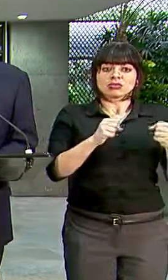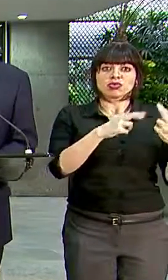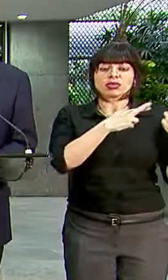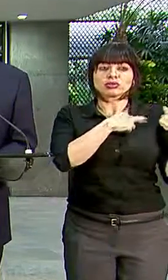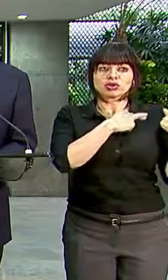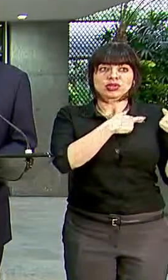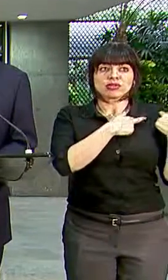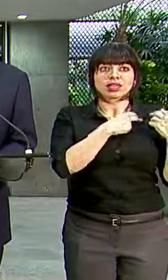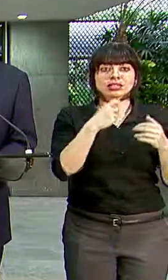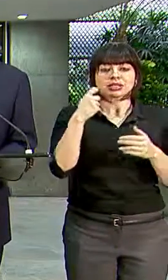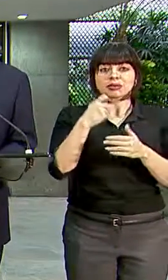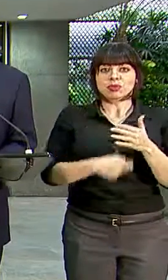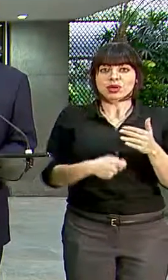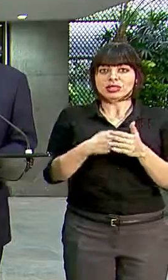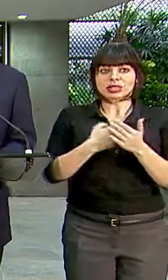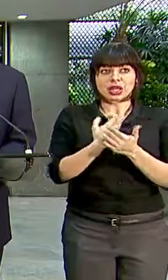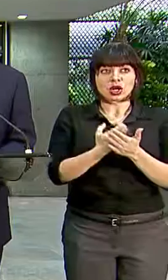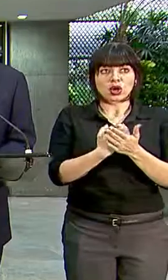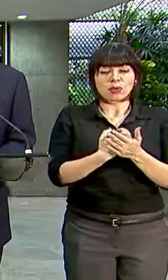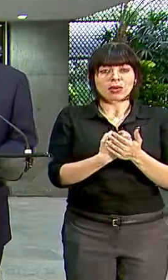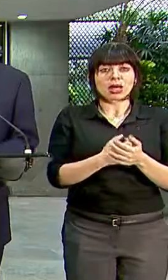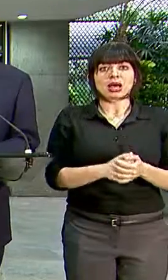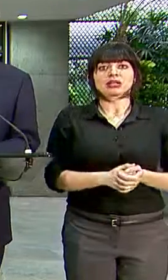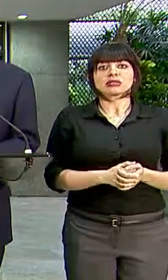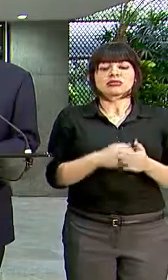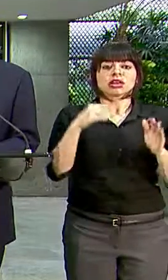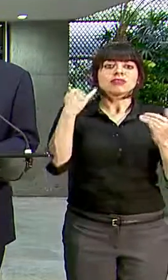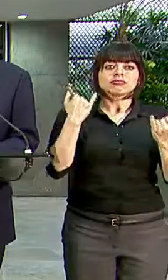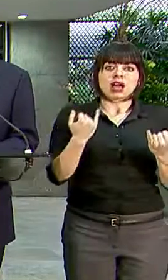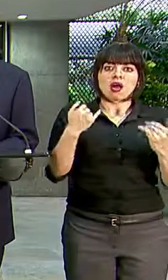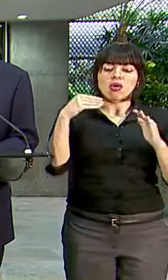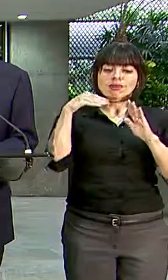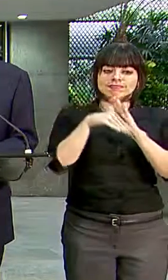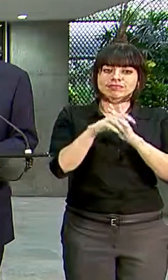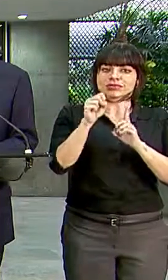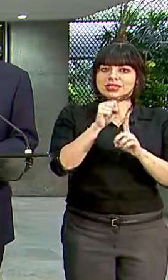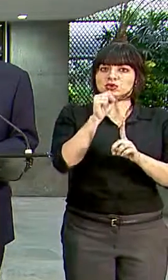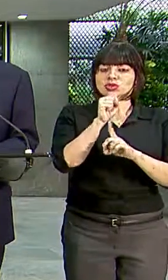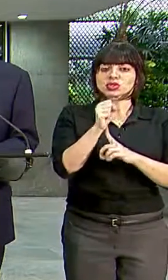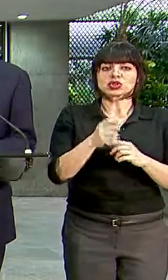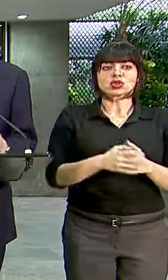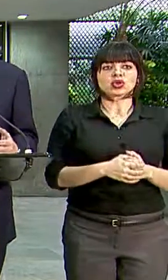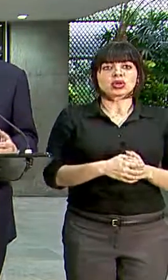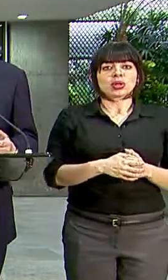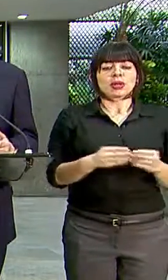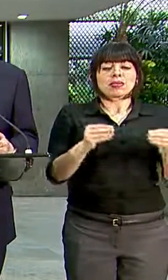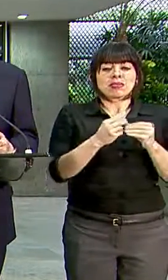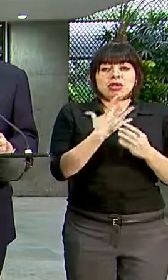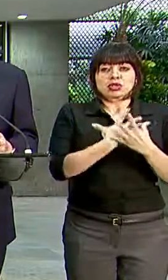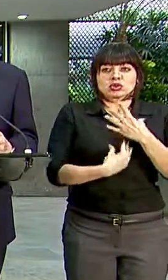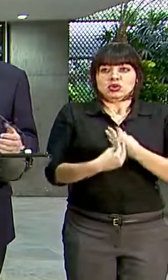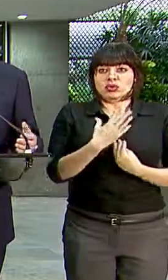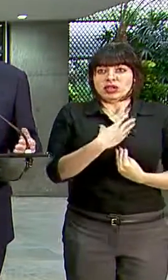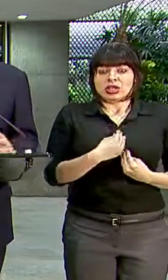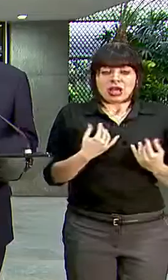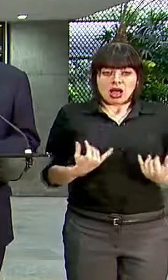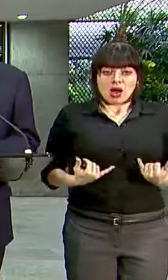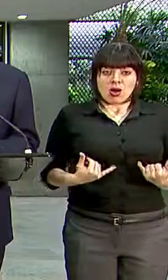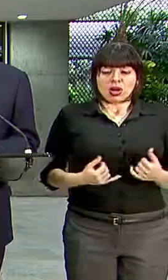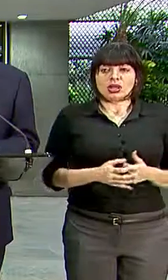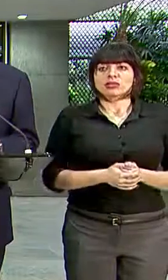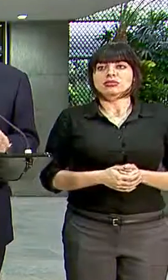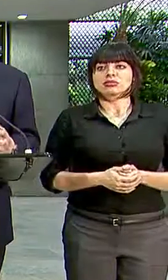responsabilidades fiscales y económicas, y eso lo ha llevado a una situación en que los que más sufren hoy por